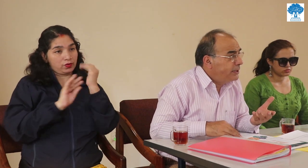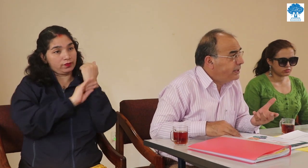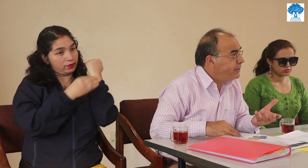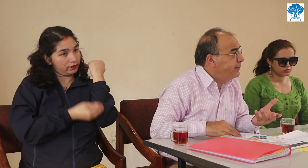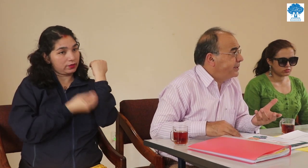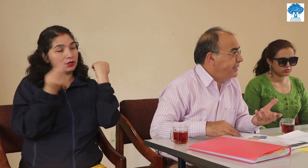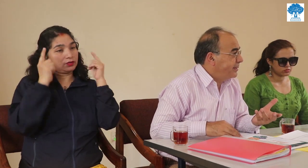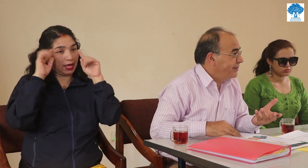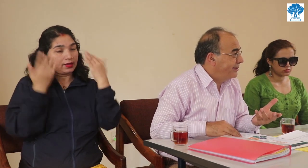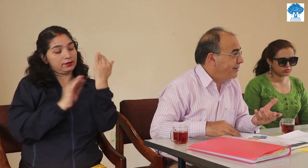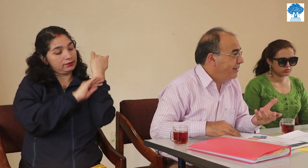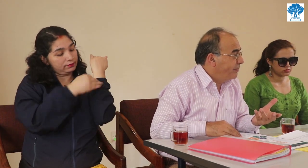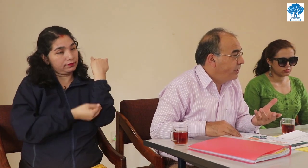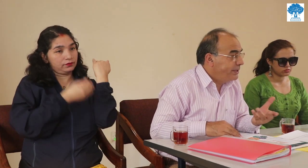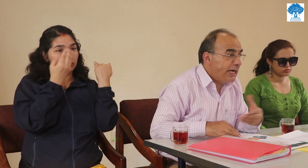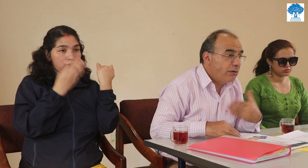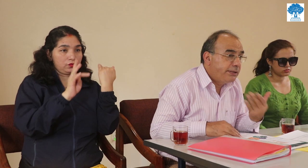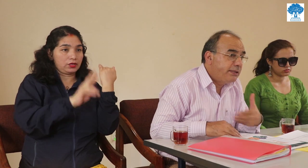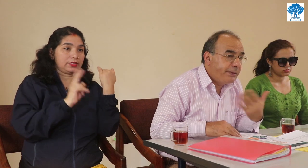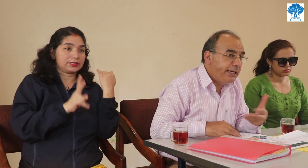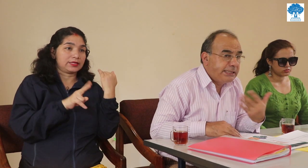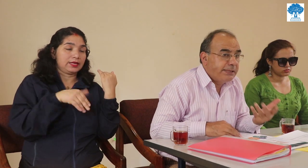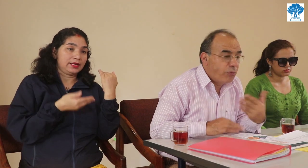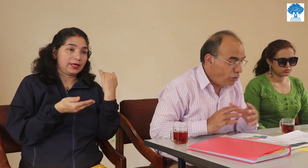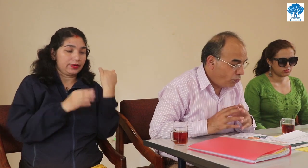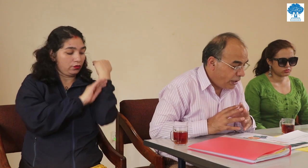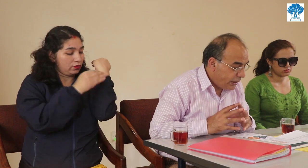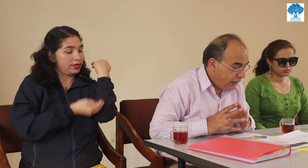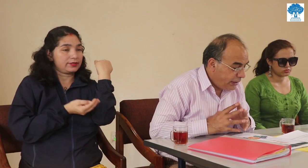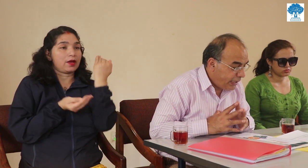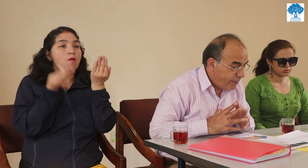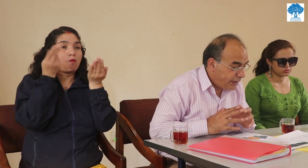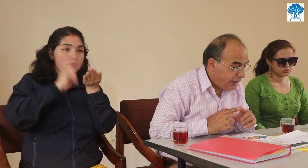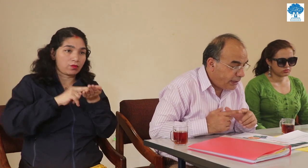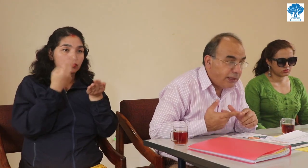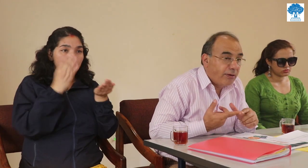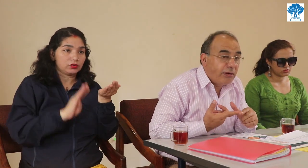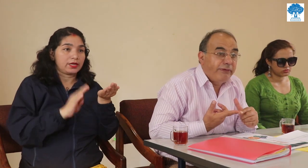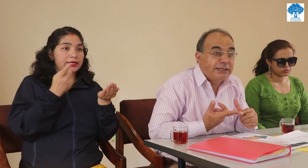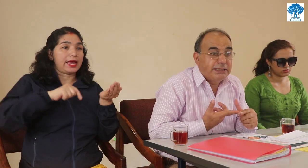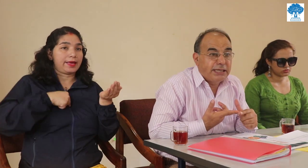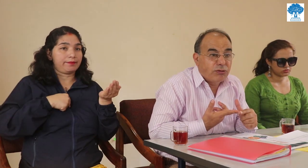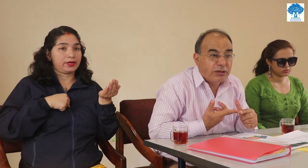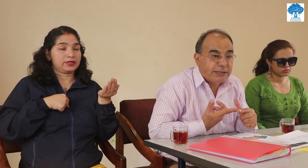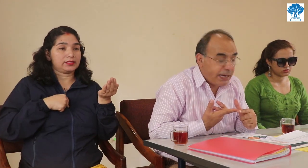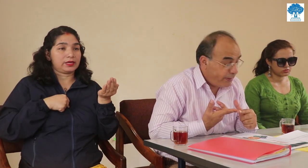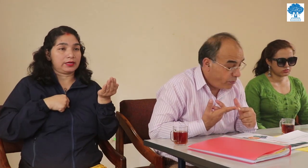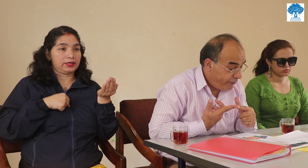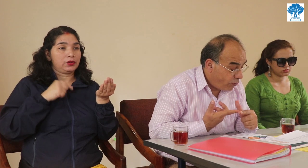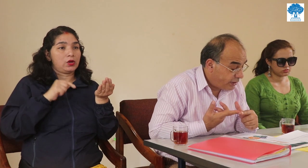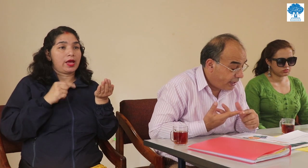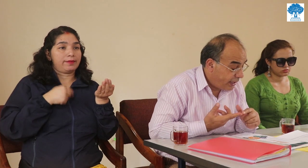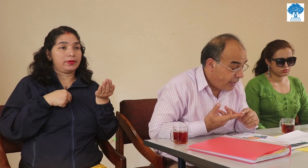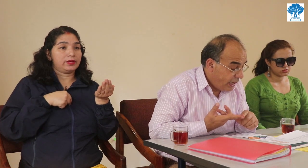प्रेग्नेन्सी अहिले पनि 17% छ, भनेपछि एडोलेसेन्ट प्रेग्नेन्सी बढ्नु चाहिँ यी चाहिँ हाम्रा चाहिँ अनफिनिस एजेन्डा हुन्छ, यसमा हामीले